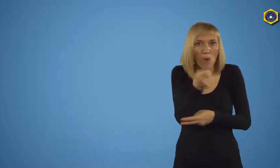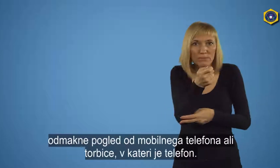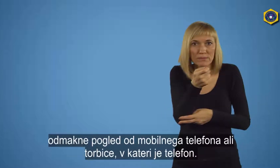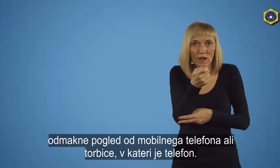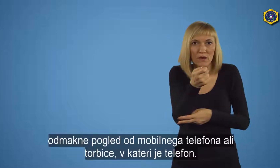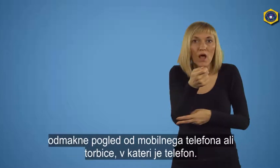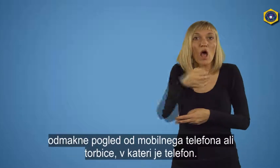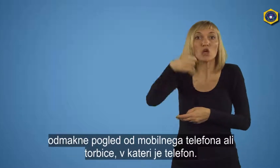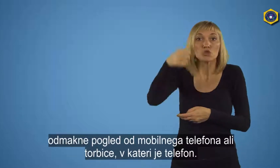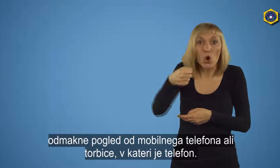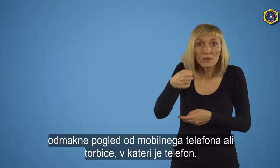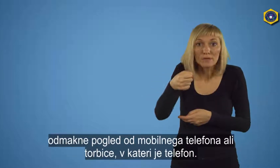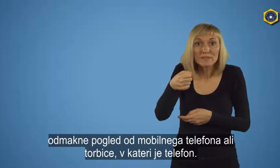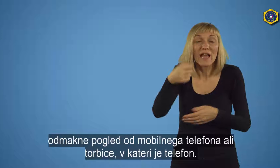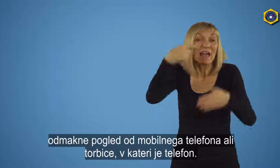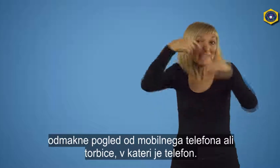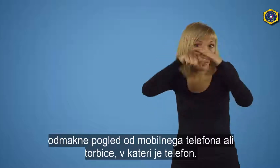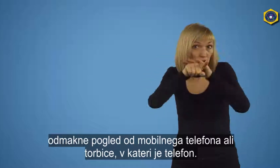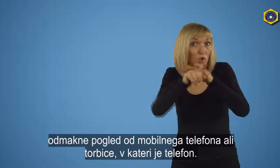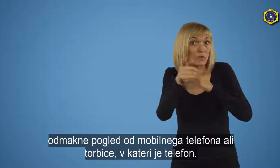v kateri je telefon.